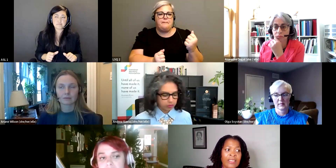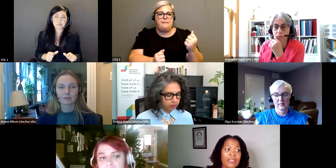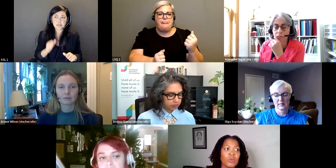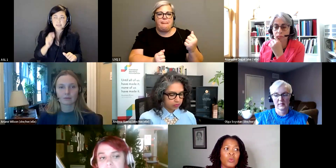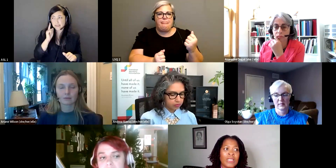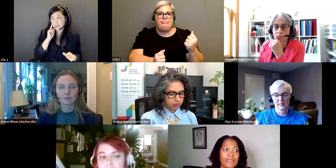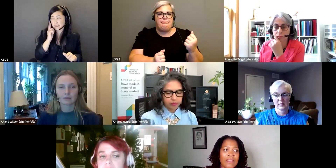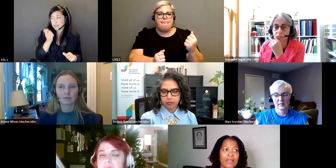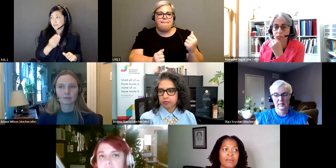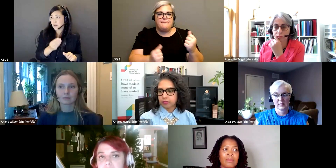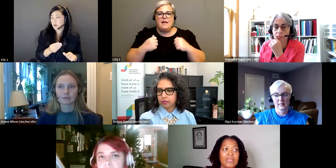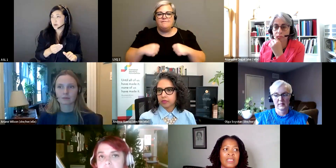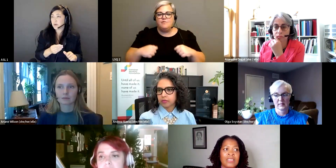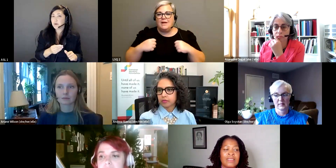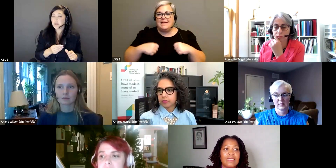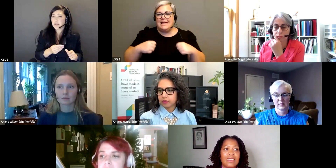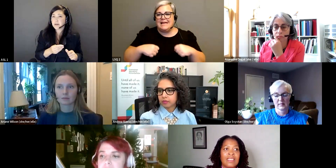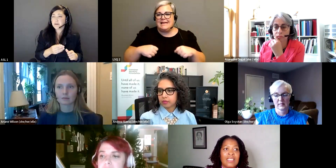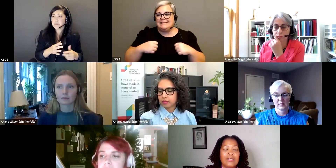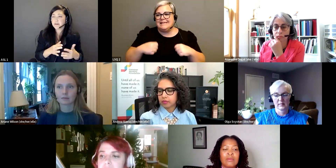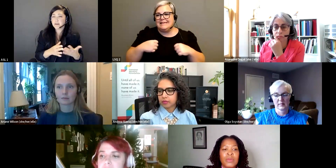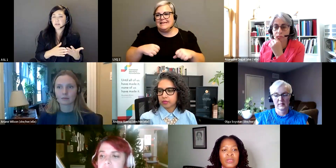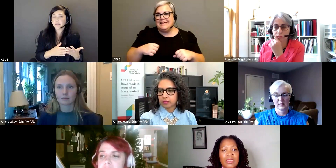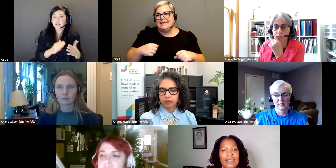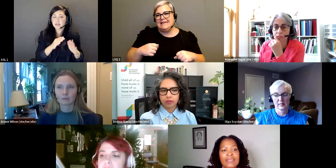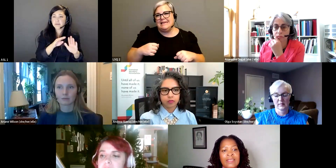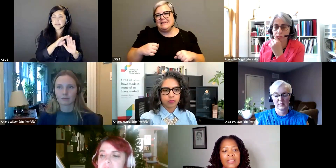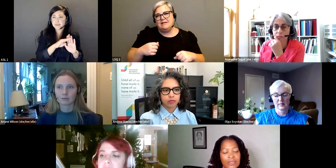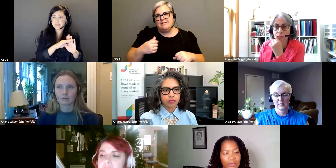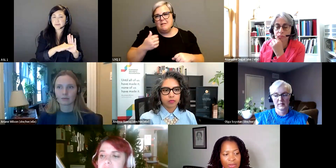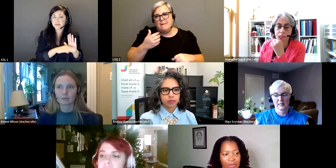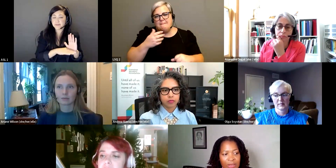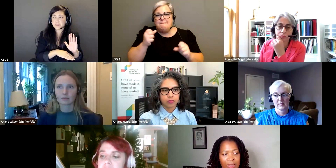Je vais faire de mon mieux pour nommer ces éléments.